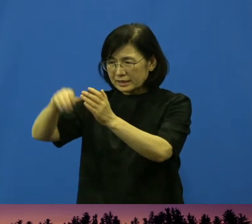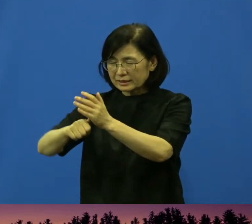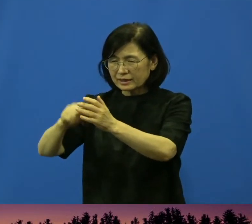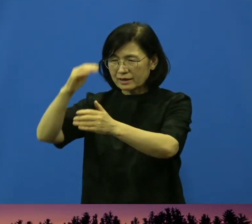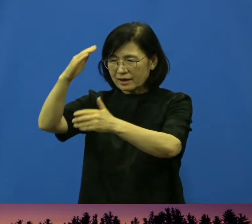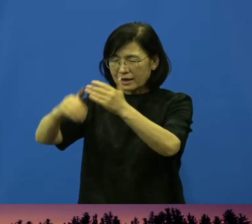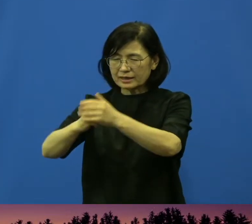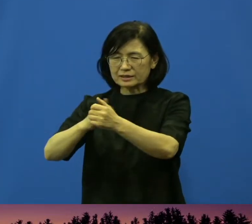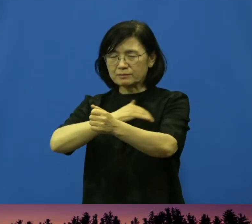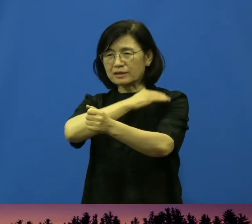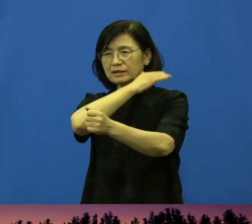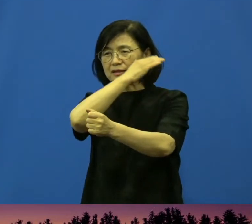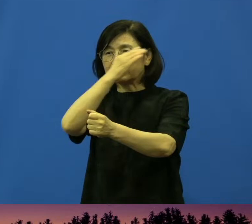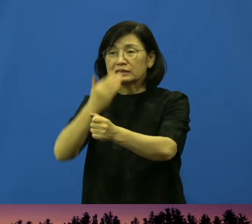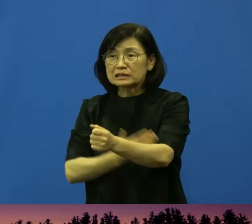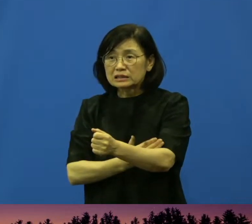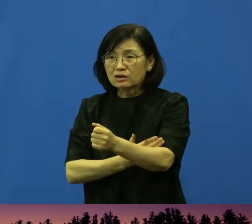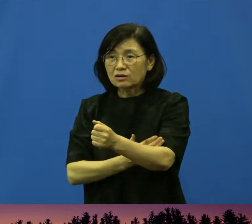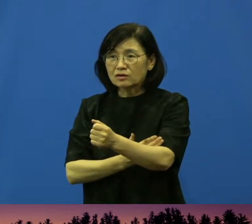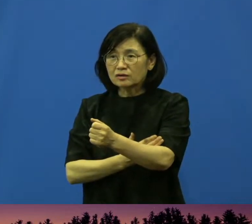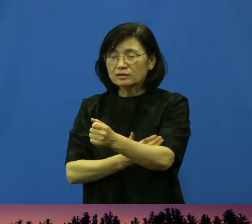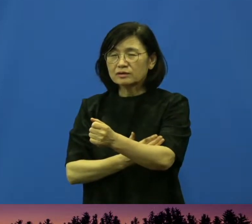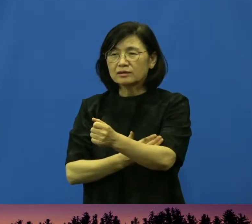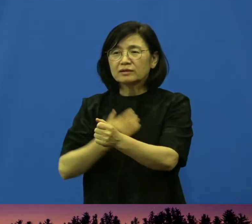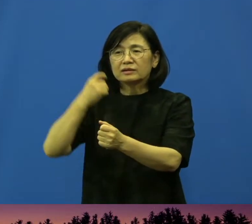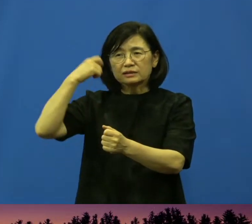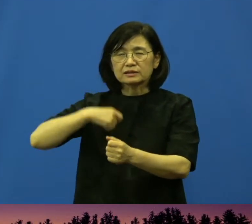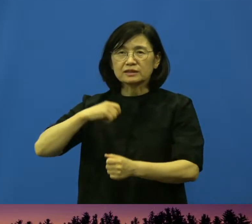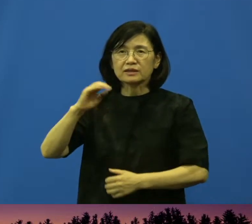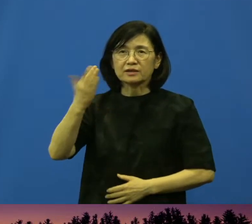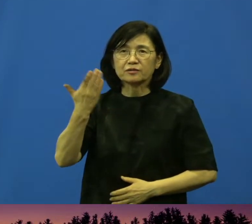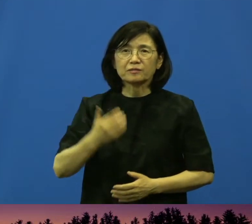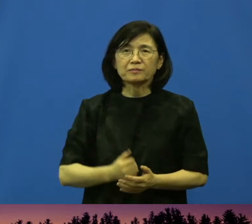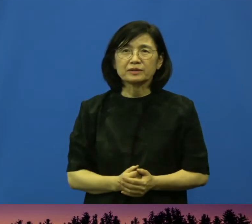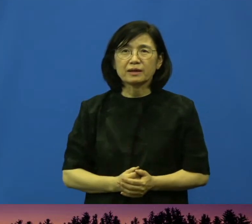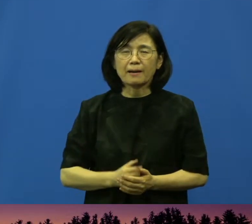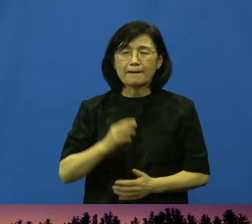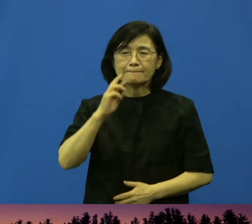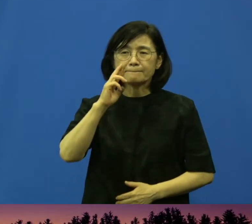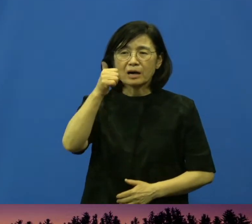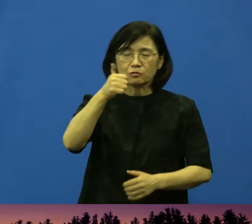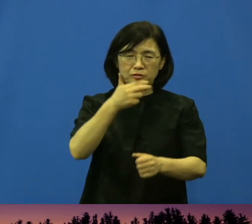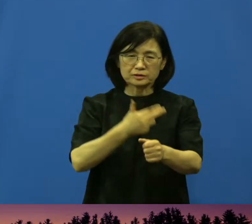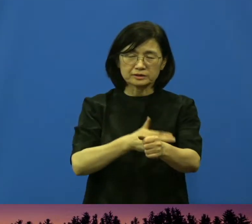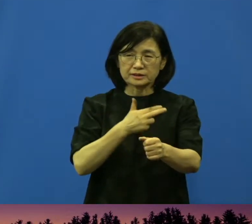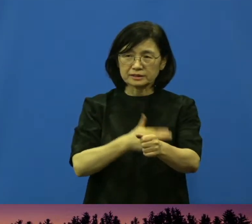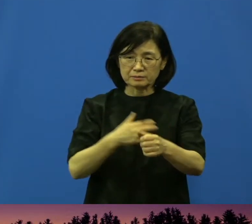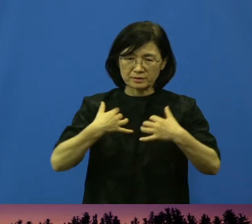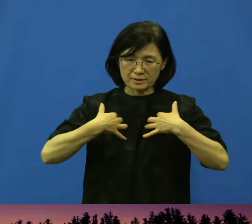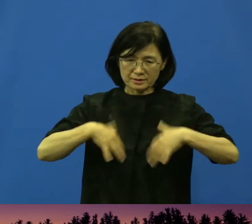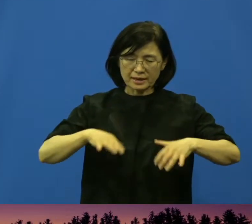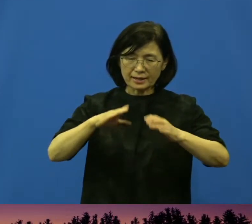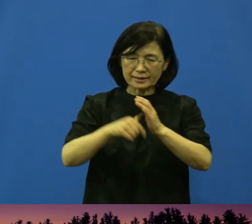약할 때 강함이라, 나의 약함 그 가운데 하나님의 능력이 머물러 있다고 얘기하잖아요.